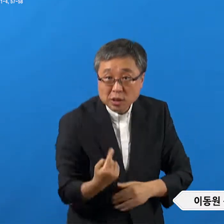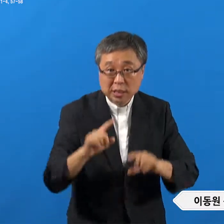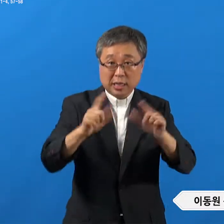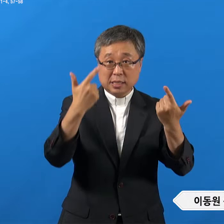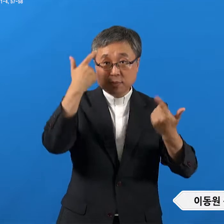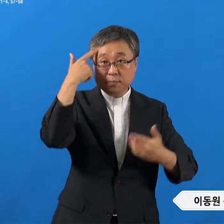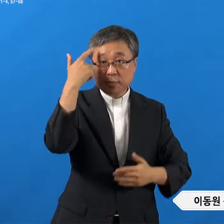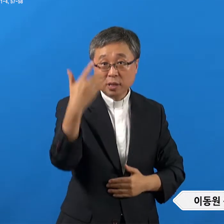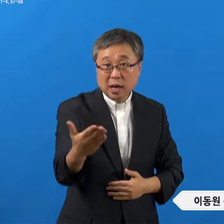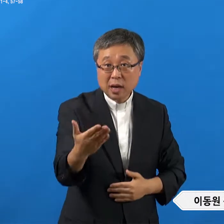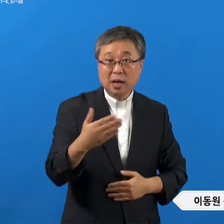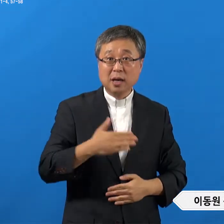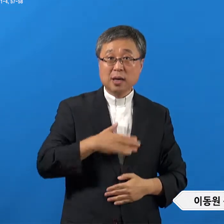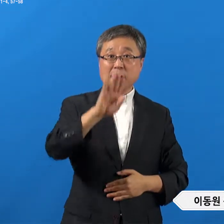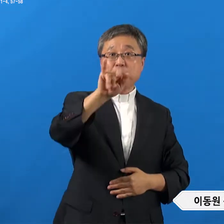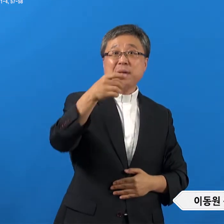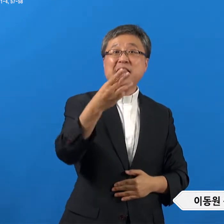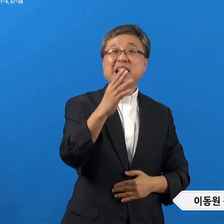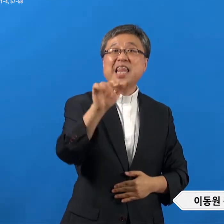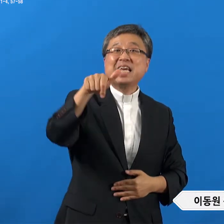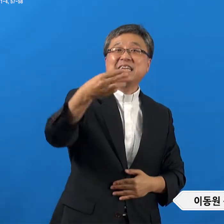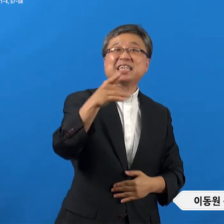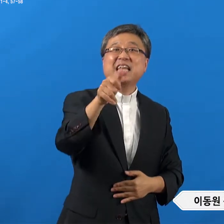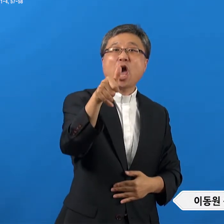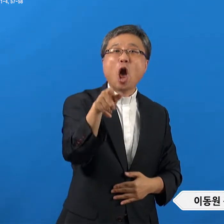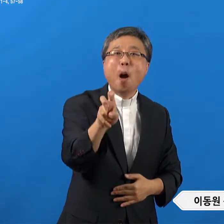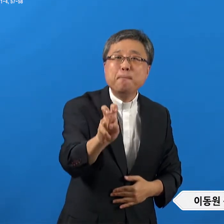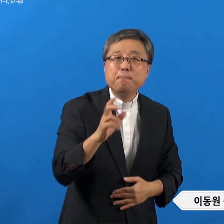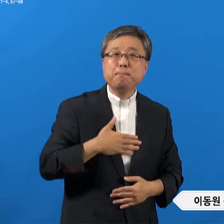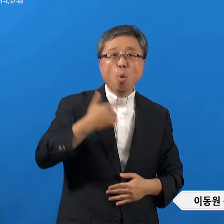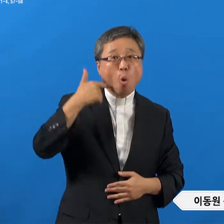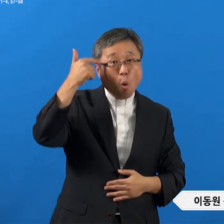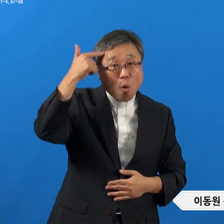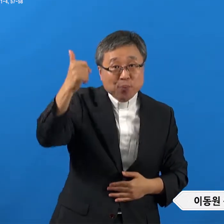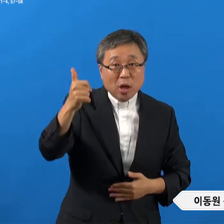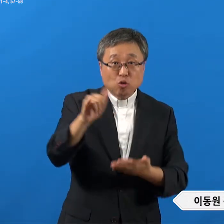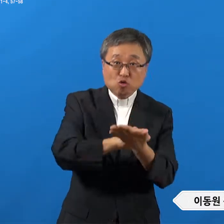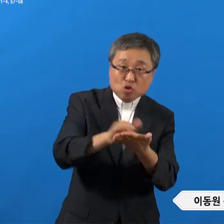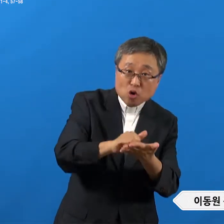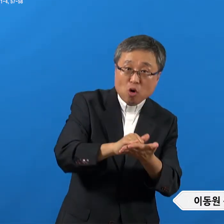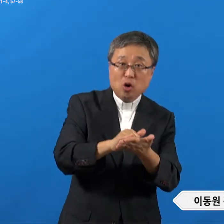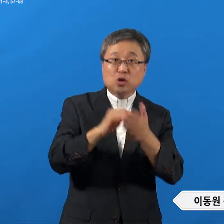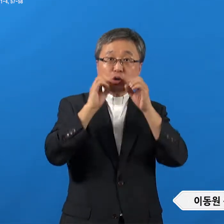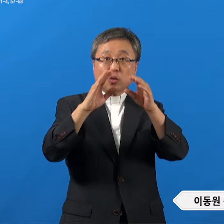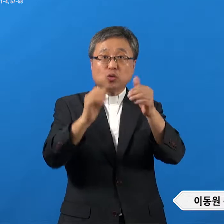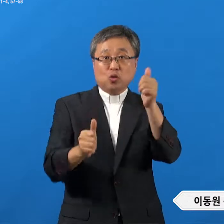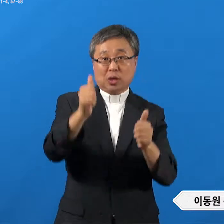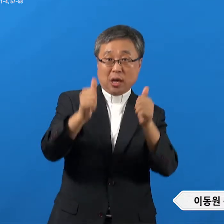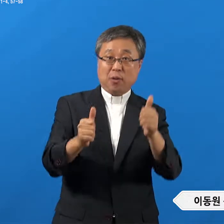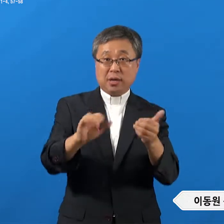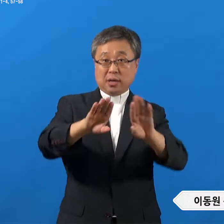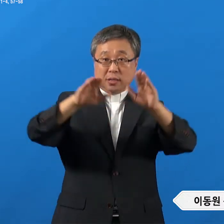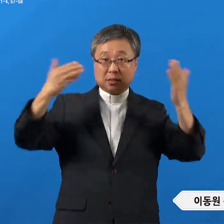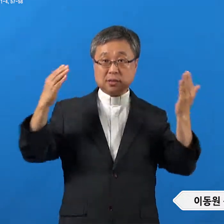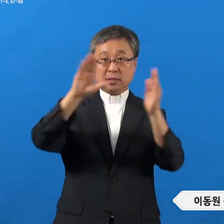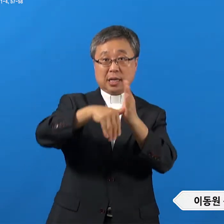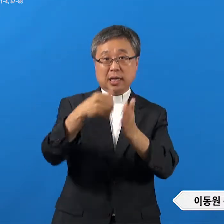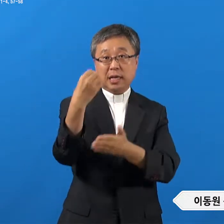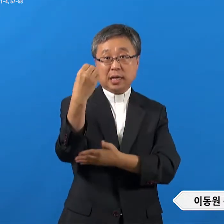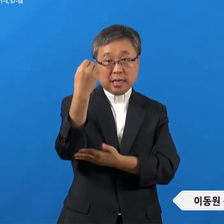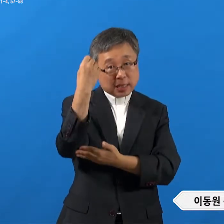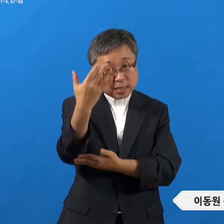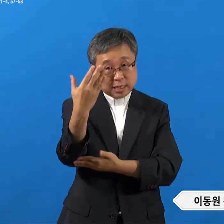않았나요? 빌리 그레이엄 목사님이 뉴욕 크루세이드, 뉴욕 전도대회를 열었을 때 기자회견을 열었습니다. 한 사람이